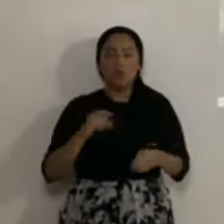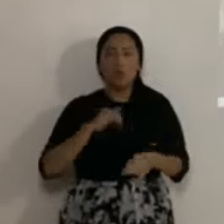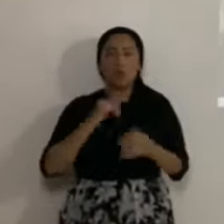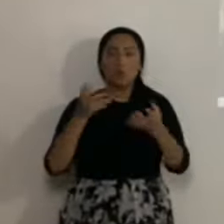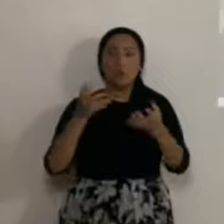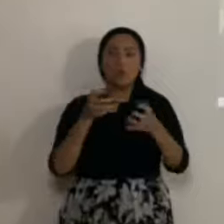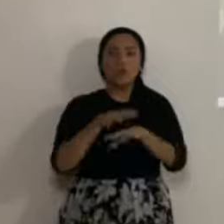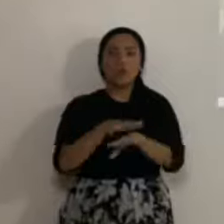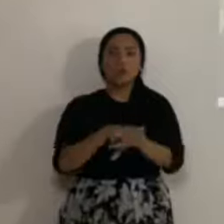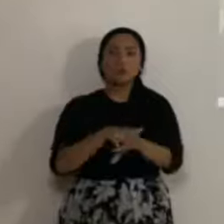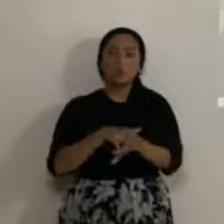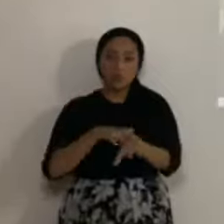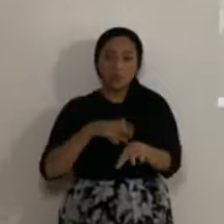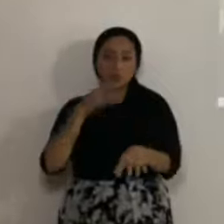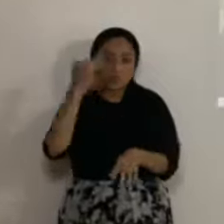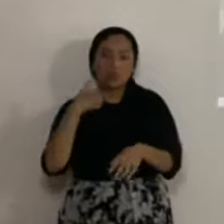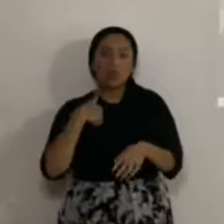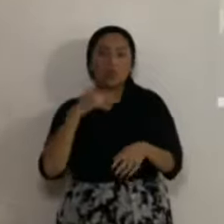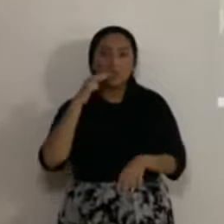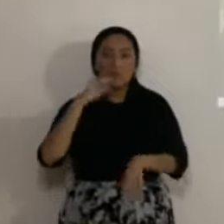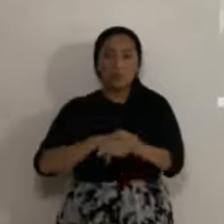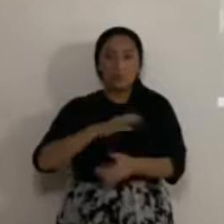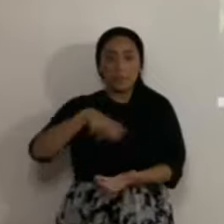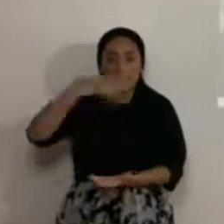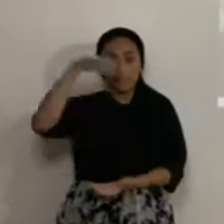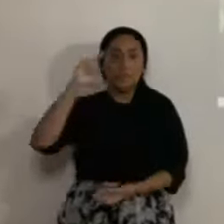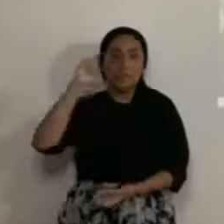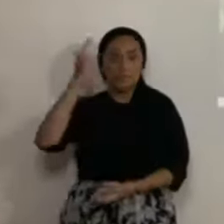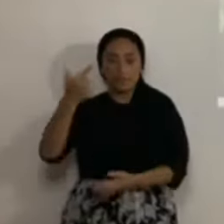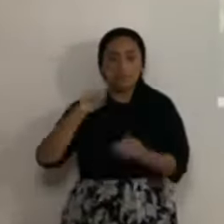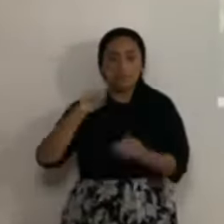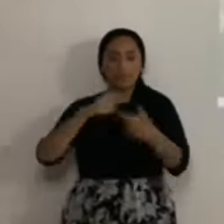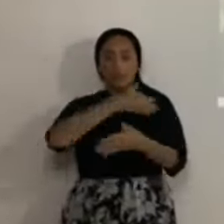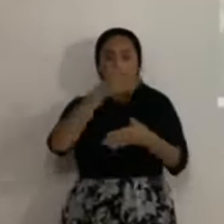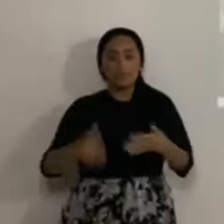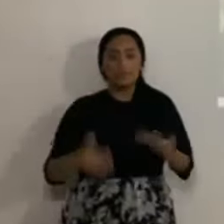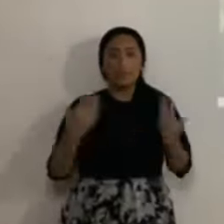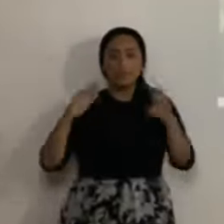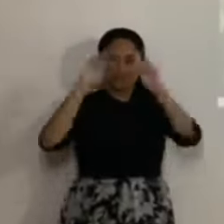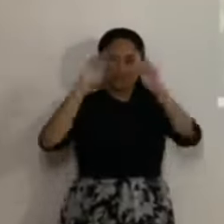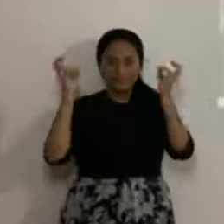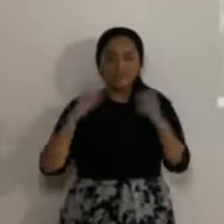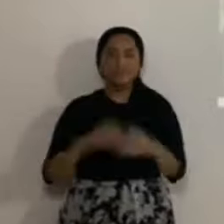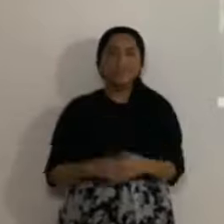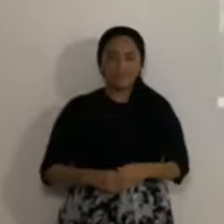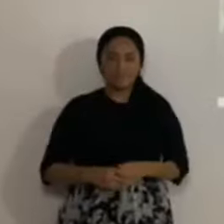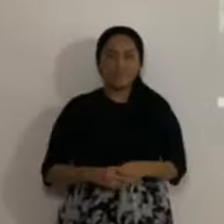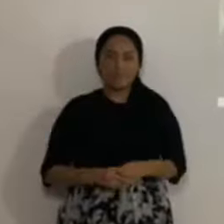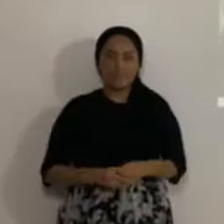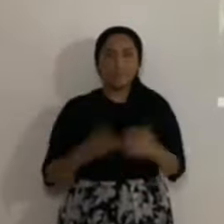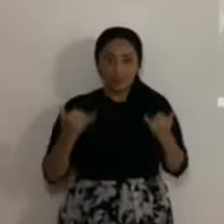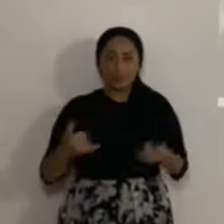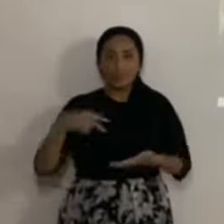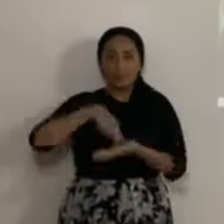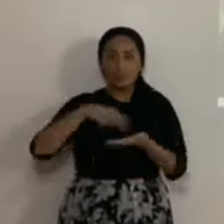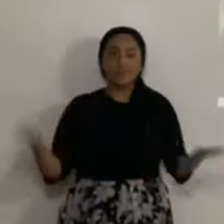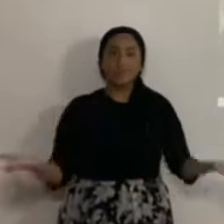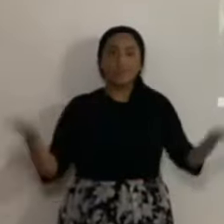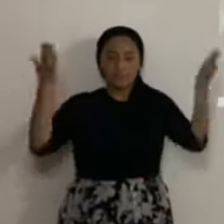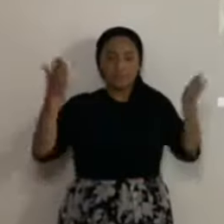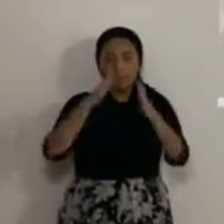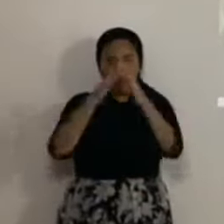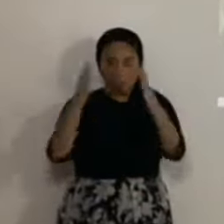hacerlo con calma, por eso voy a encender el incienso después de la administración. Pues vamos a ponernos todos de